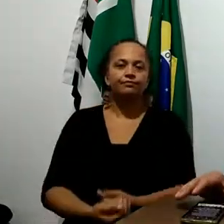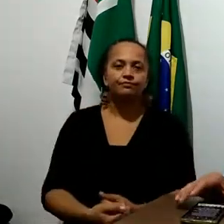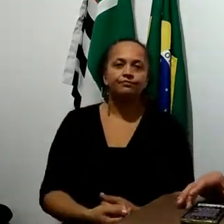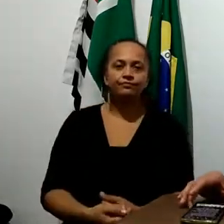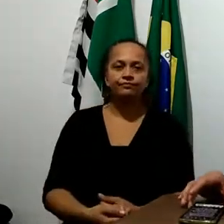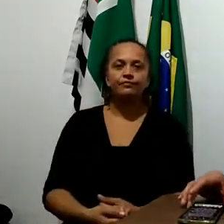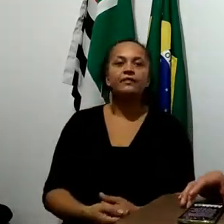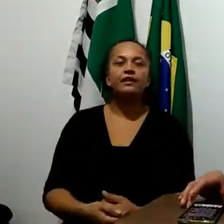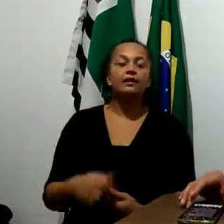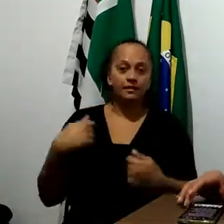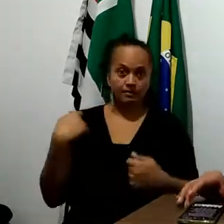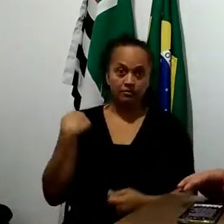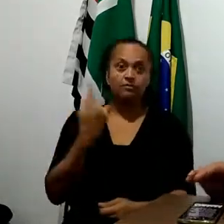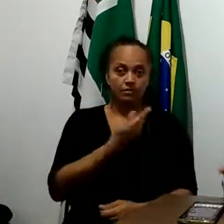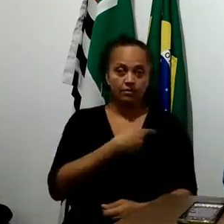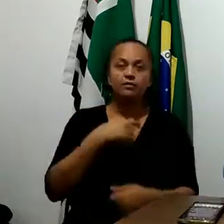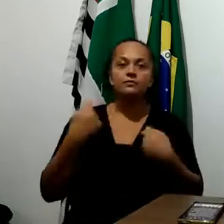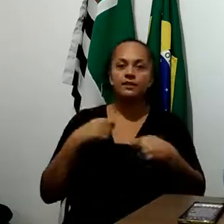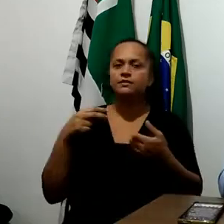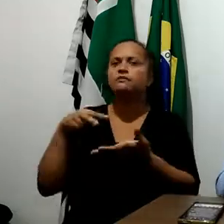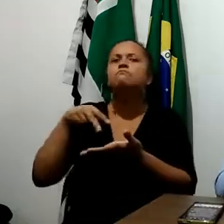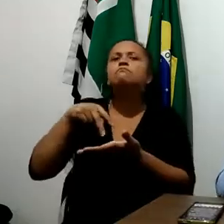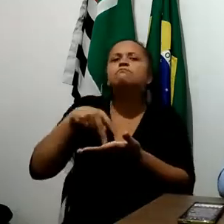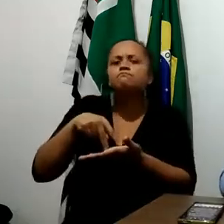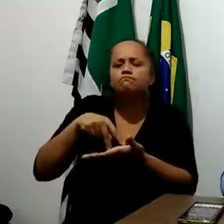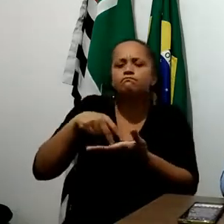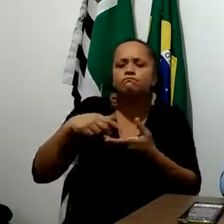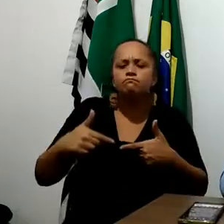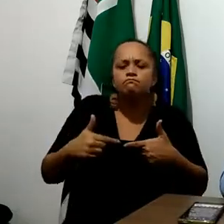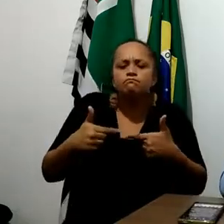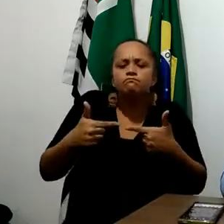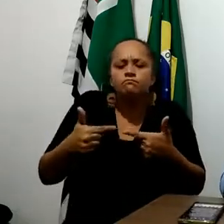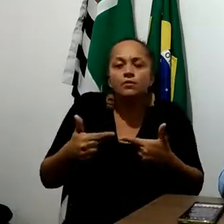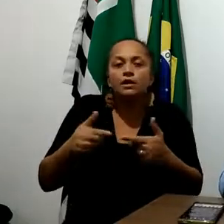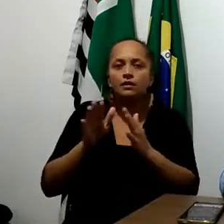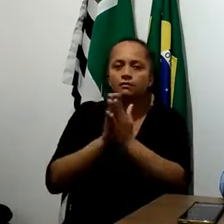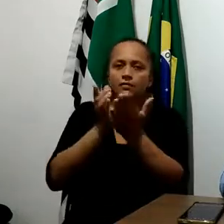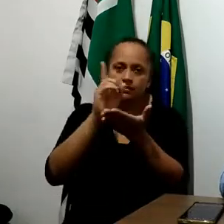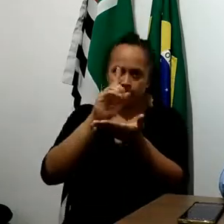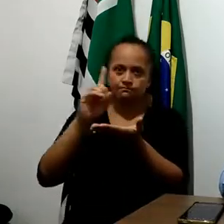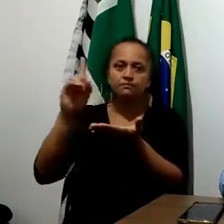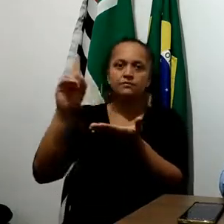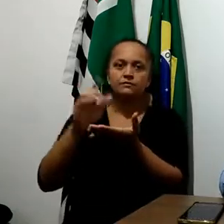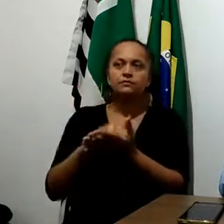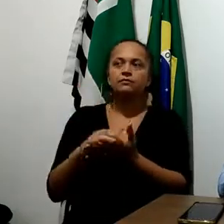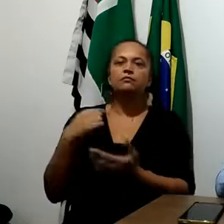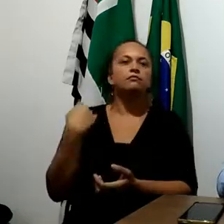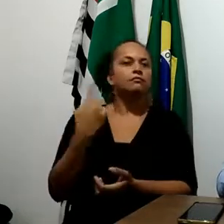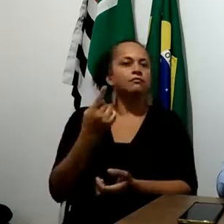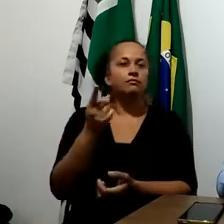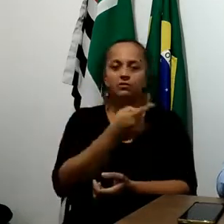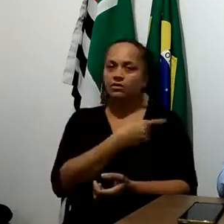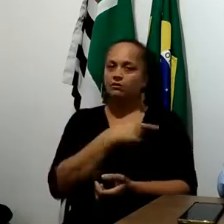tomar posição em relação ao que a Bíblia diz, que nós não devemos de forma